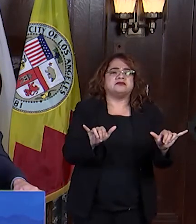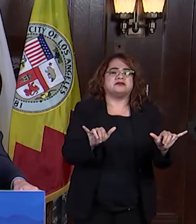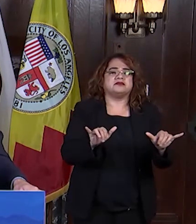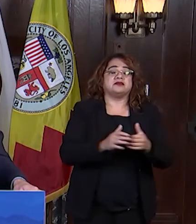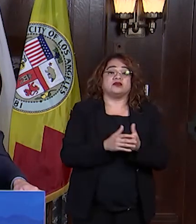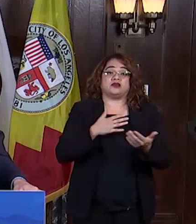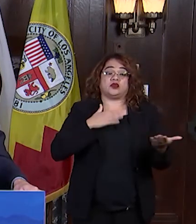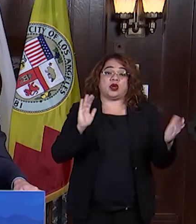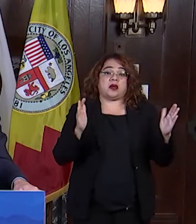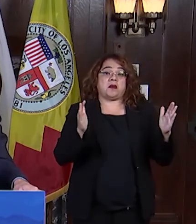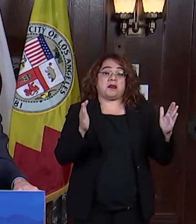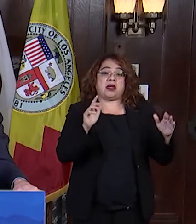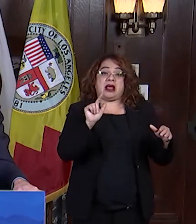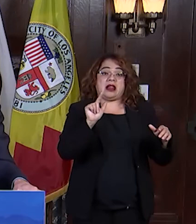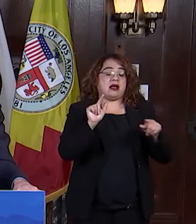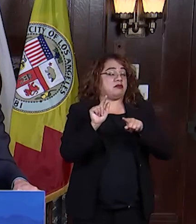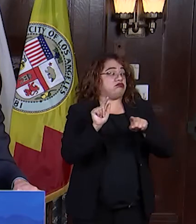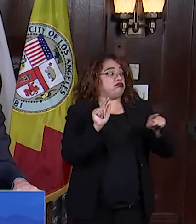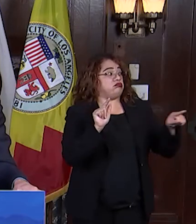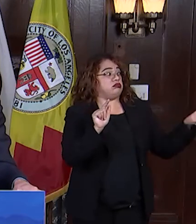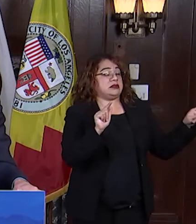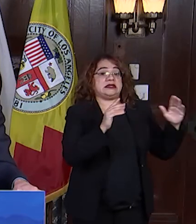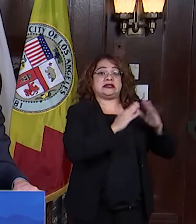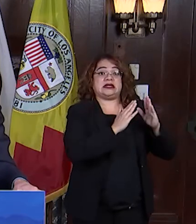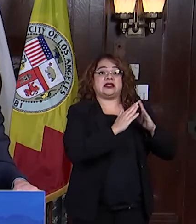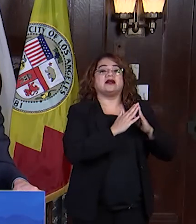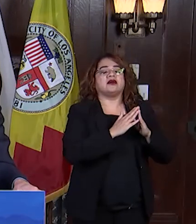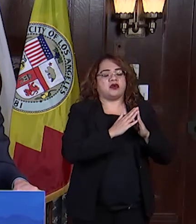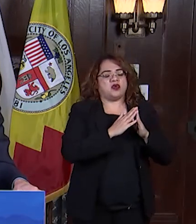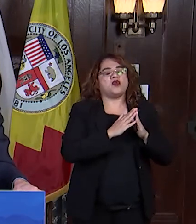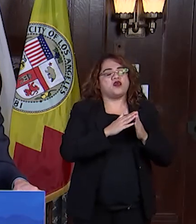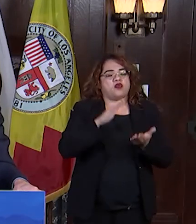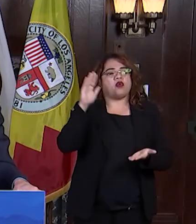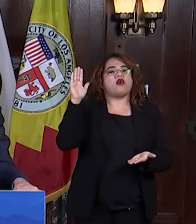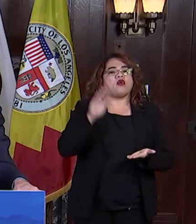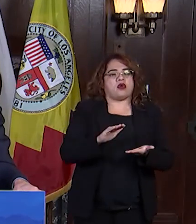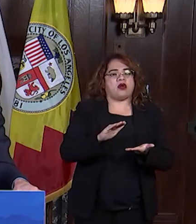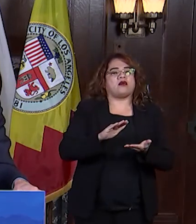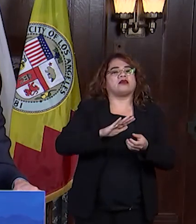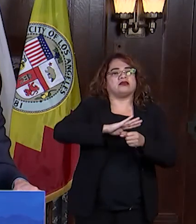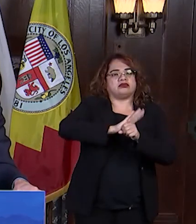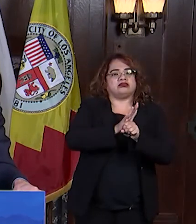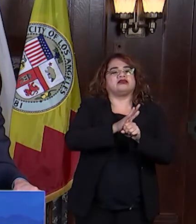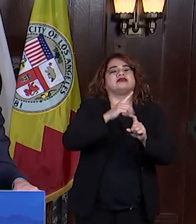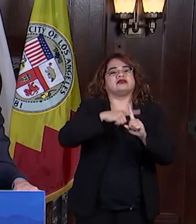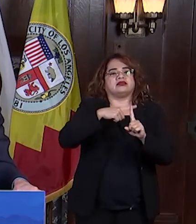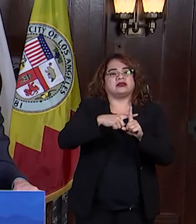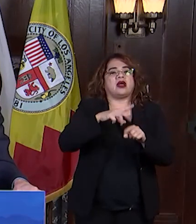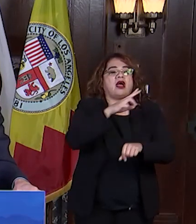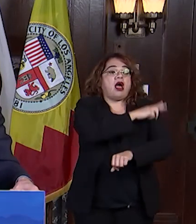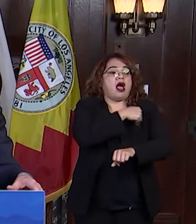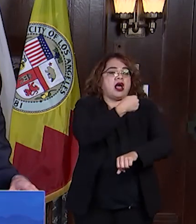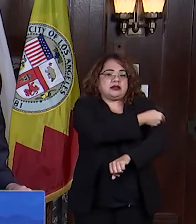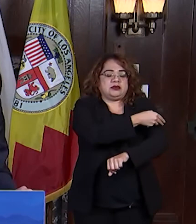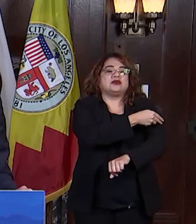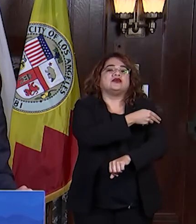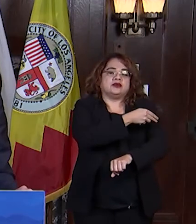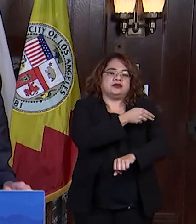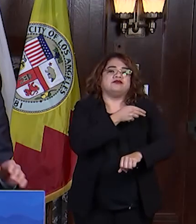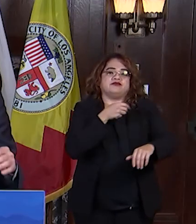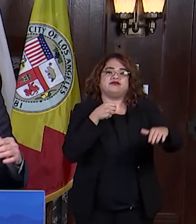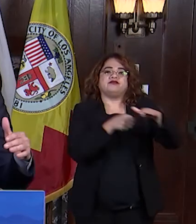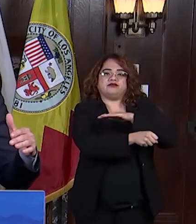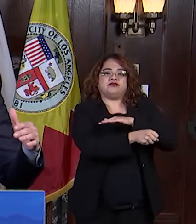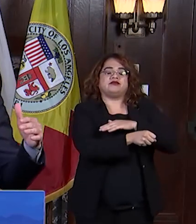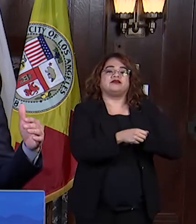otras ciudades, Los Ángeles tiene un número más bajo de infecciones y hospitalizaciones. Seguimos este liderazgo